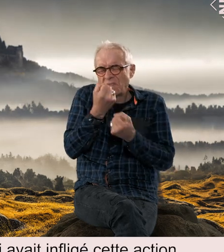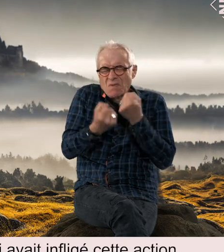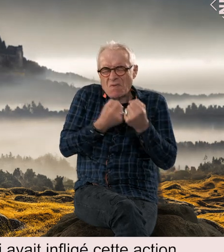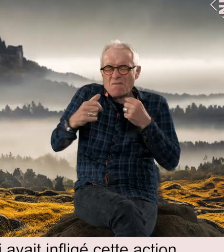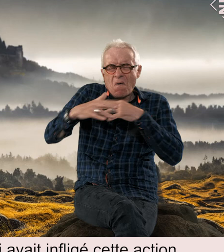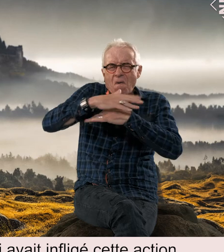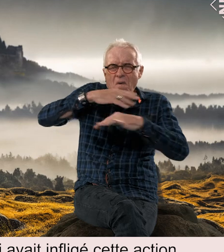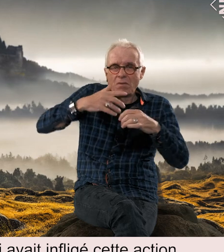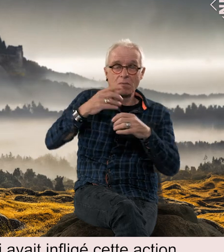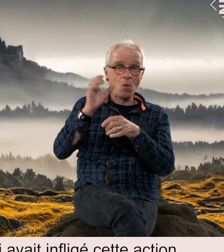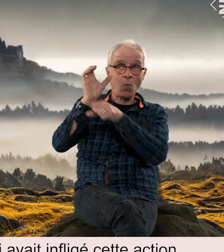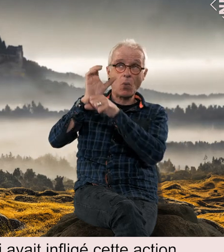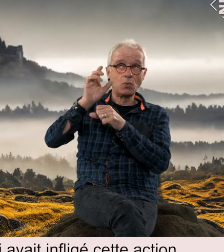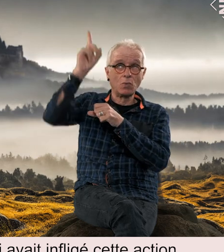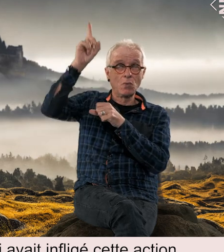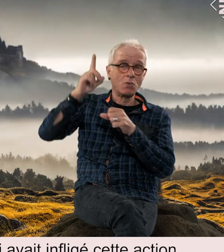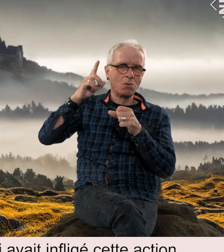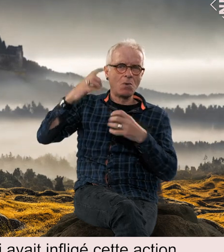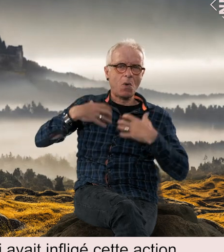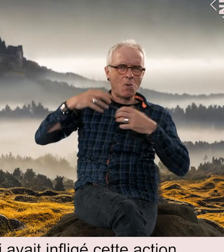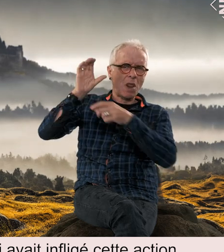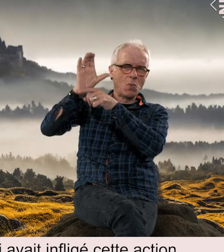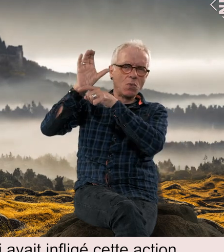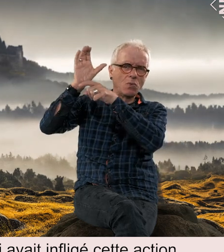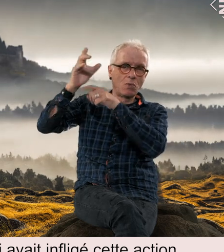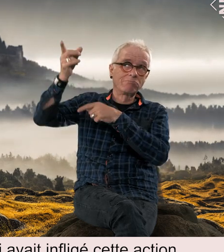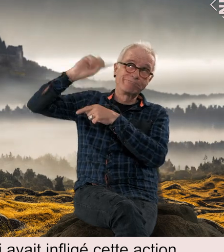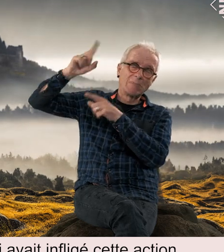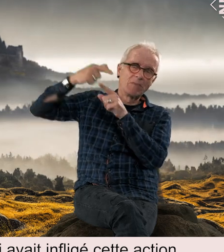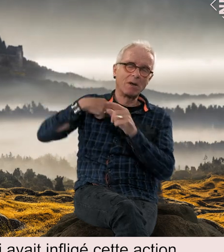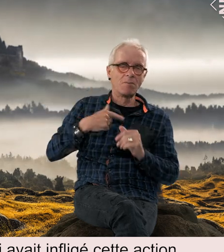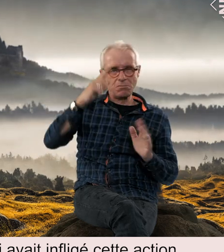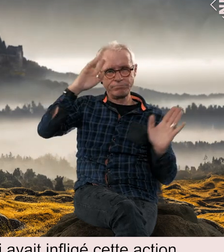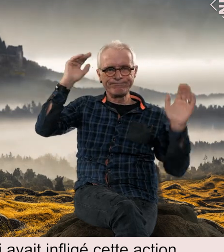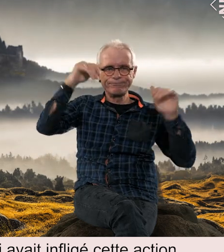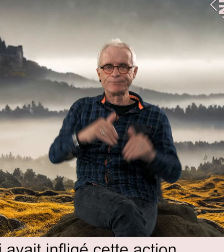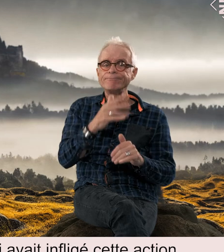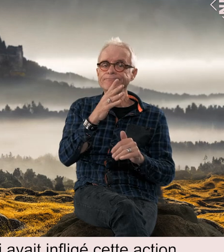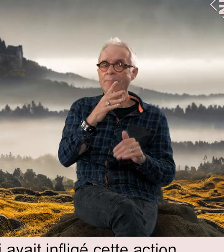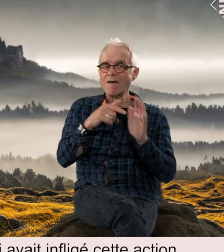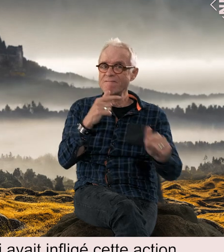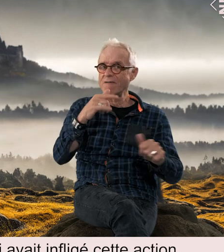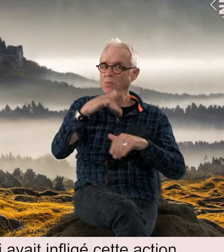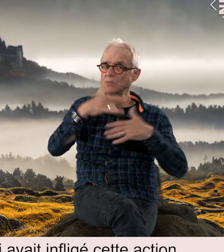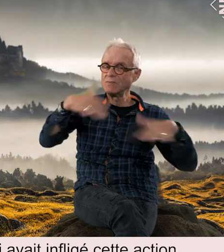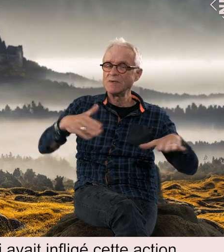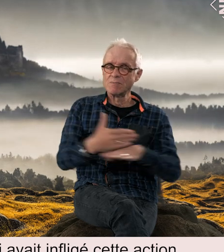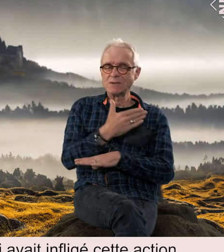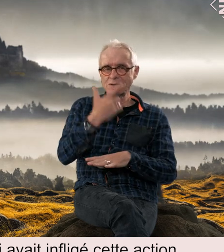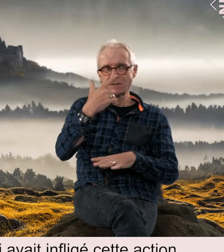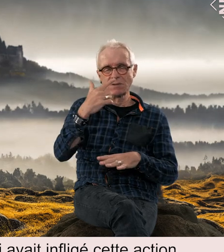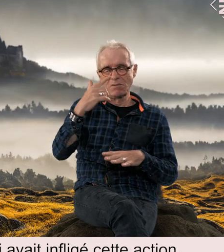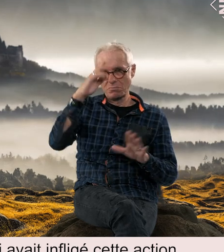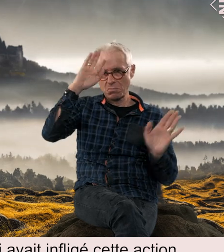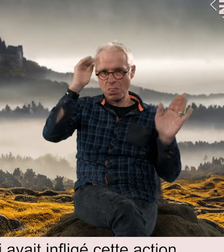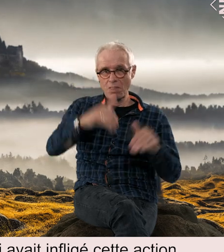ne se révoltait pas contre Dieu qui lui avait infligé cette action et pourtant se désespérait de l'avoir pu commettre. Sa propre personne lui